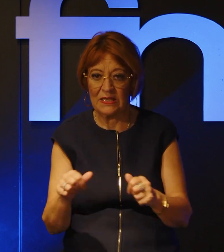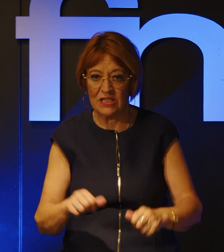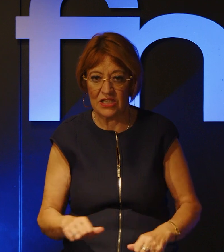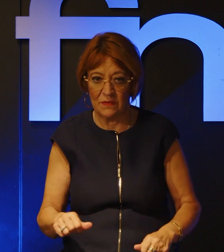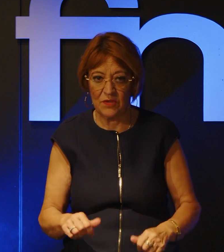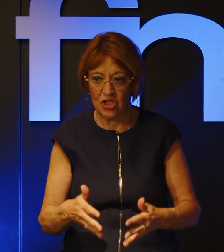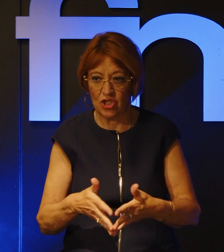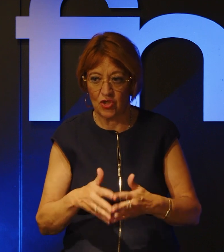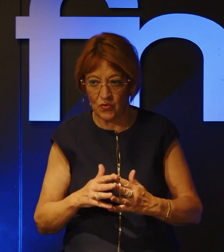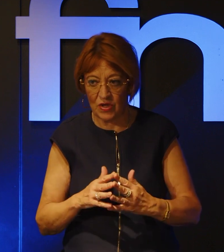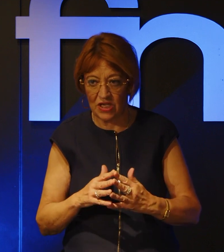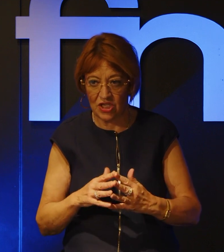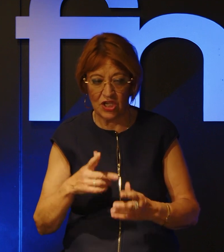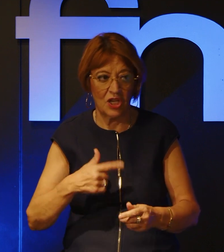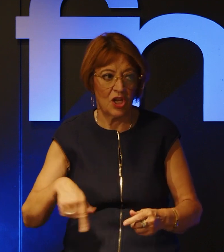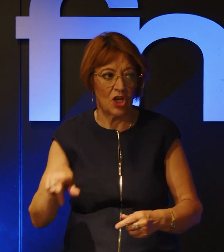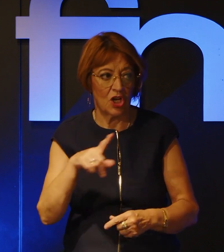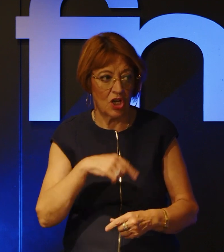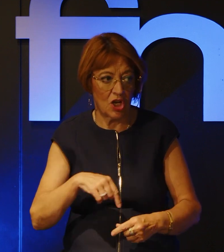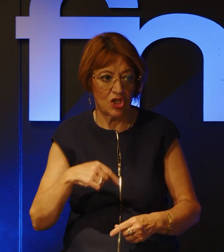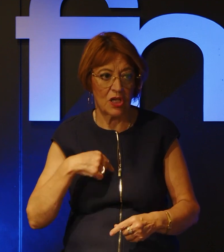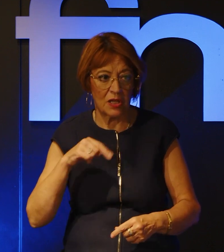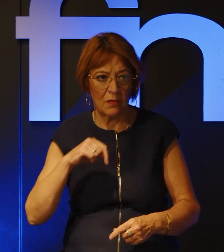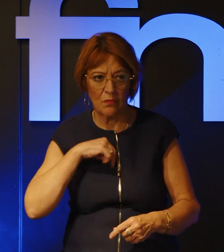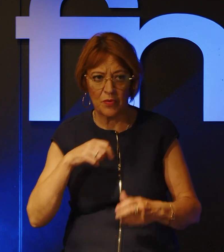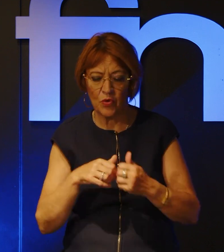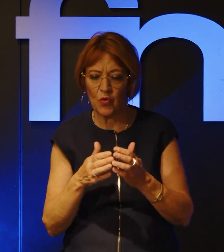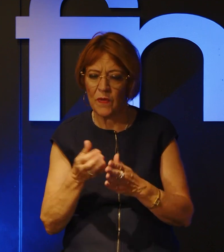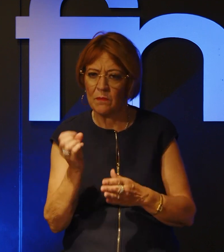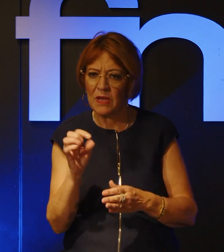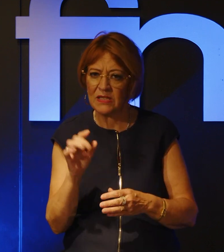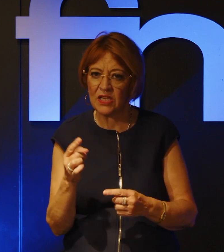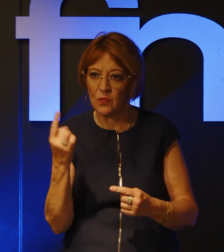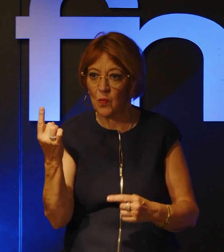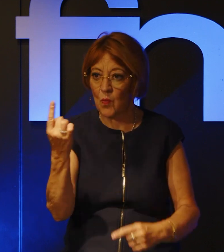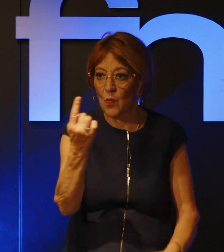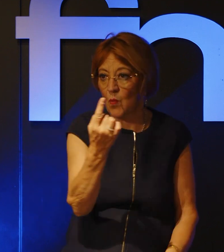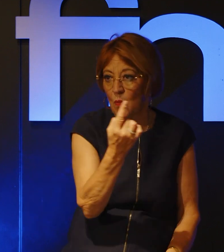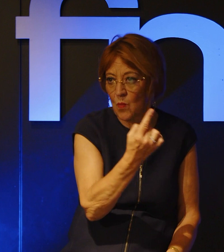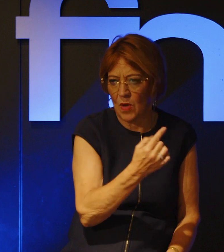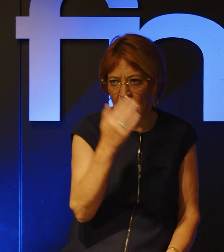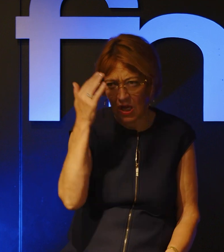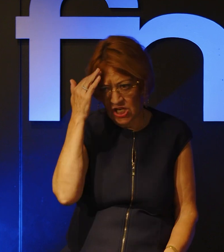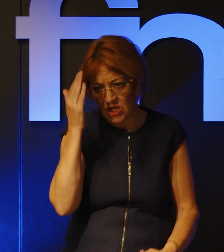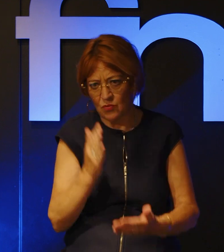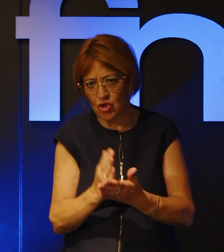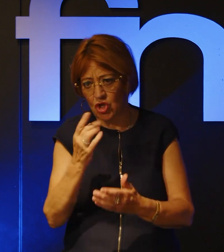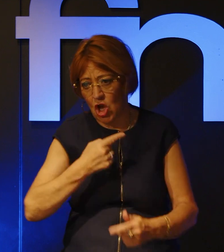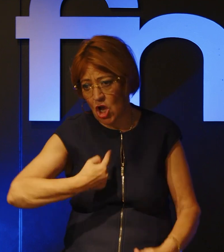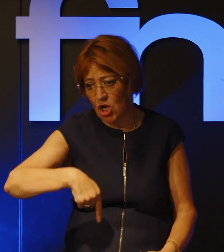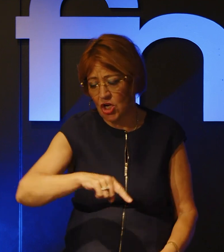não é estruturais que nós a partir dos quais nós internalizamos mensagens que depois individualizamos e achamos que somos só nós que temos